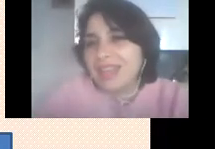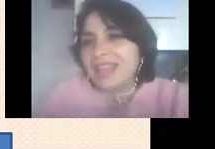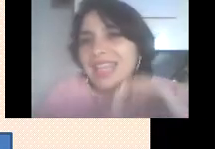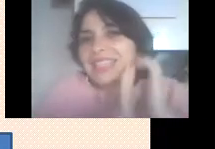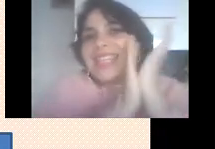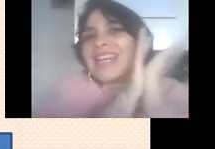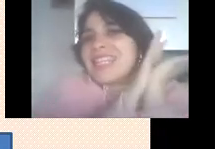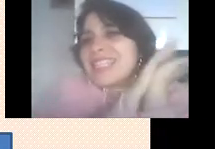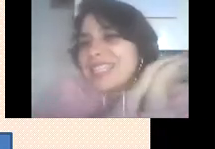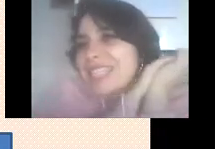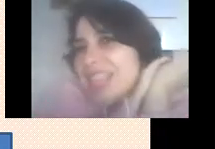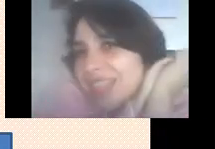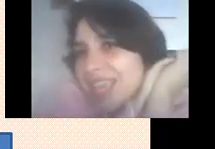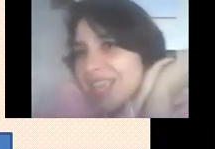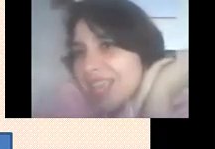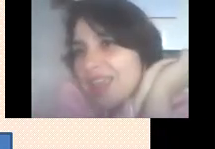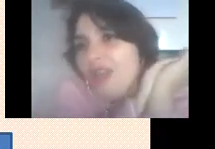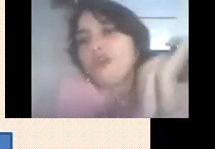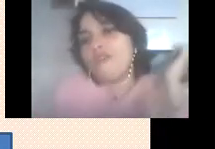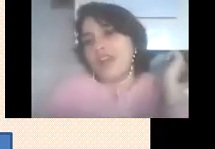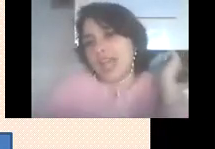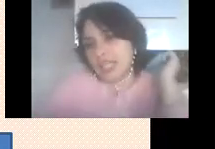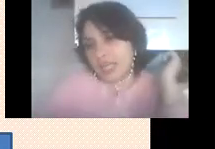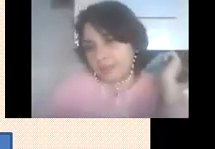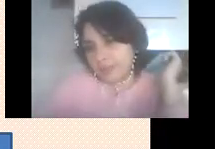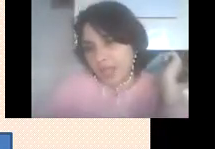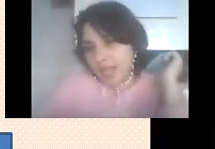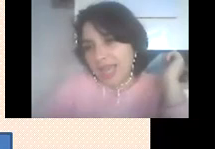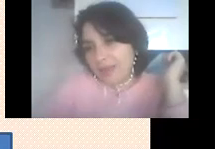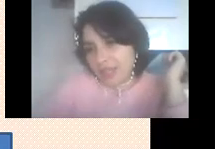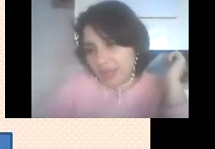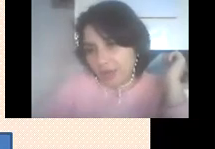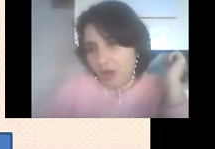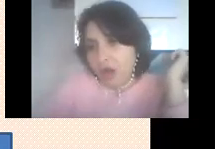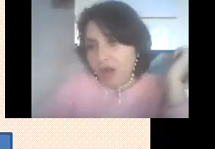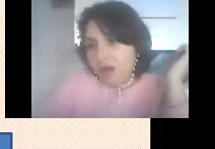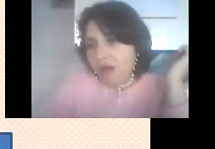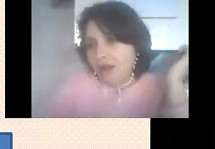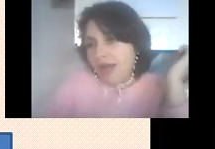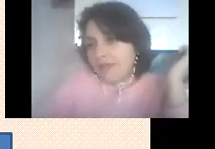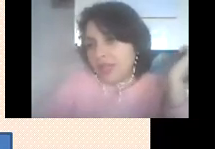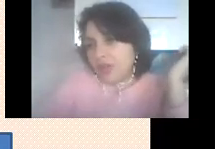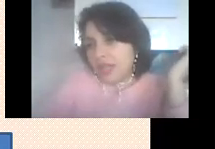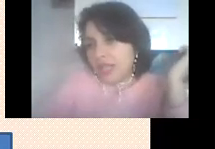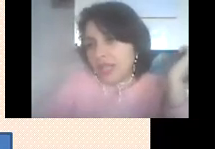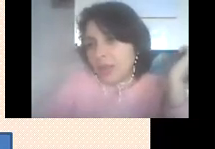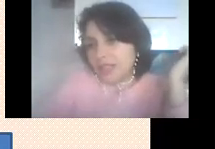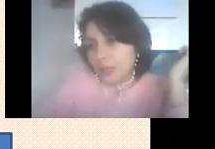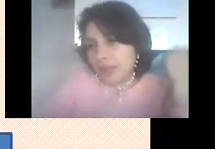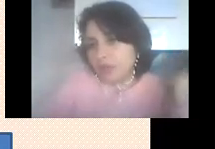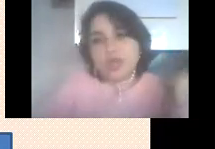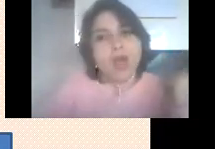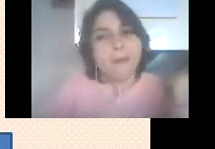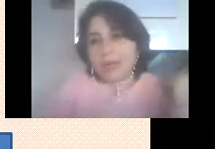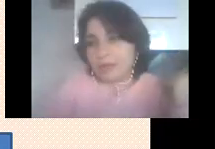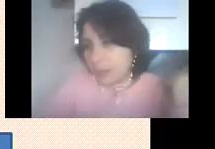el es resistente o frágil? El vidrio. ¡Oh! A ver, ¿quién quiere participar